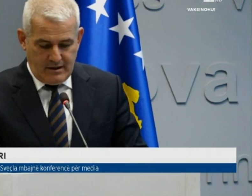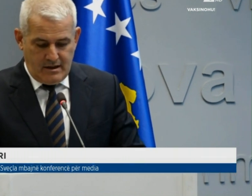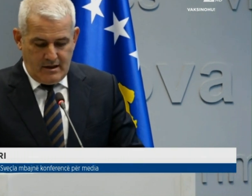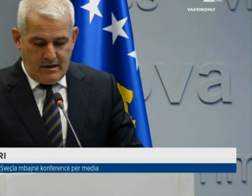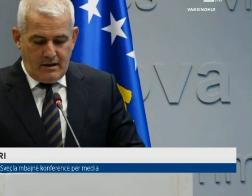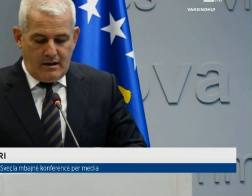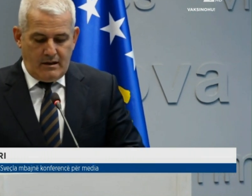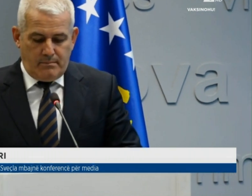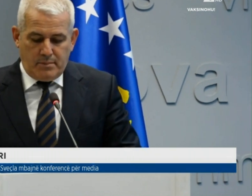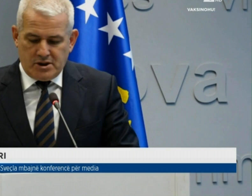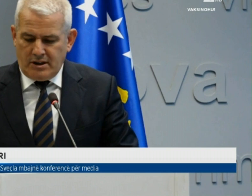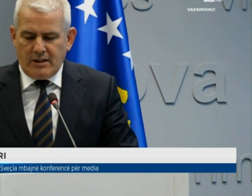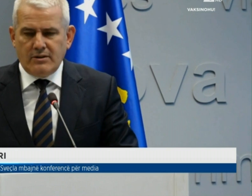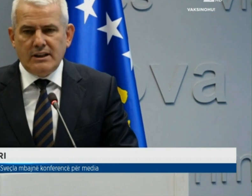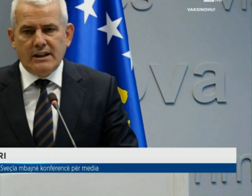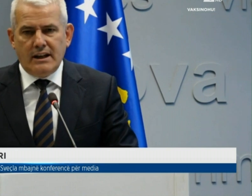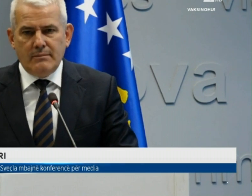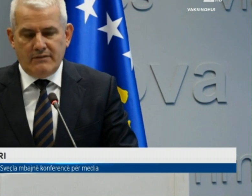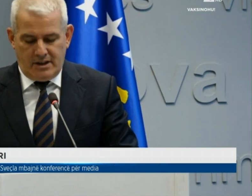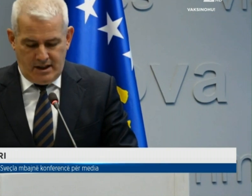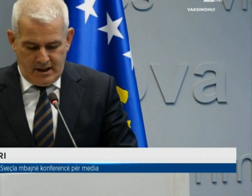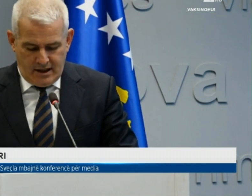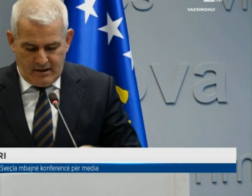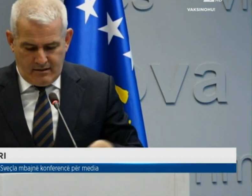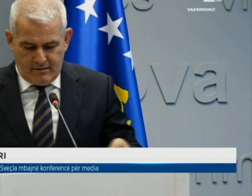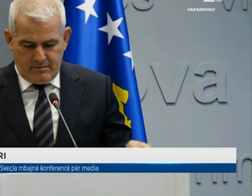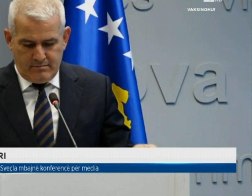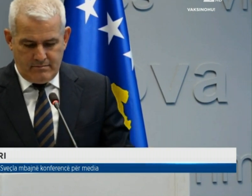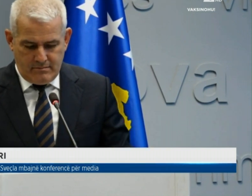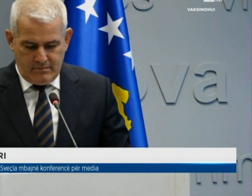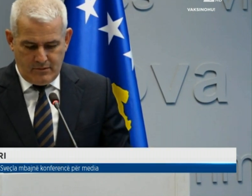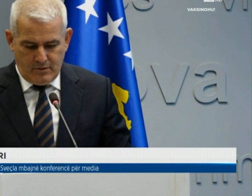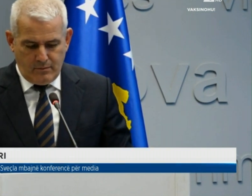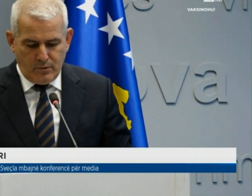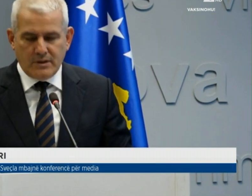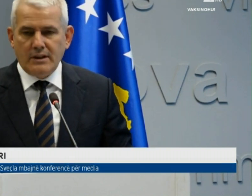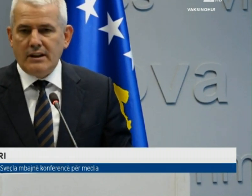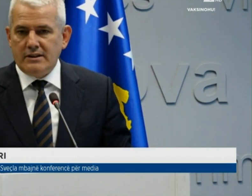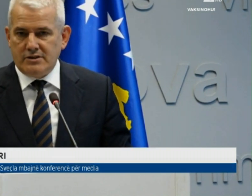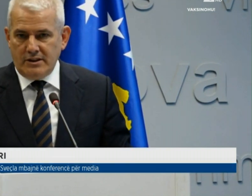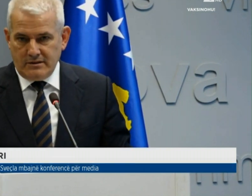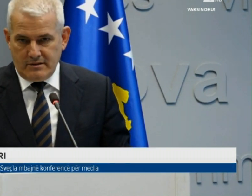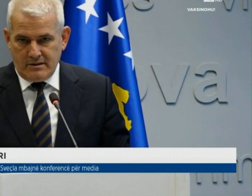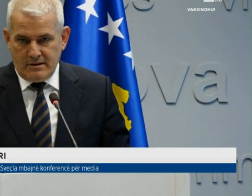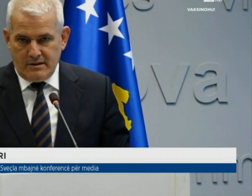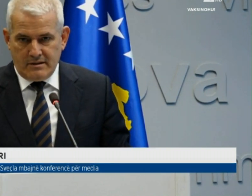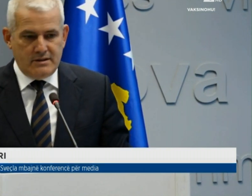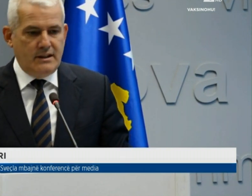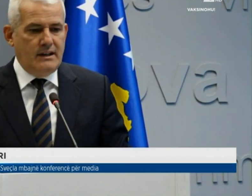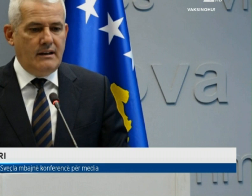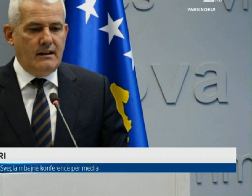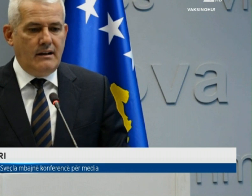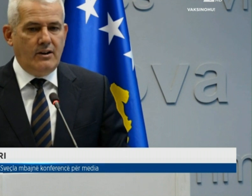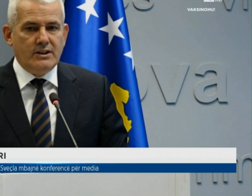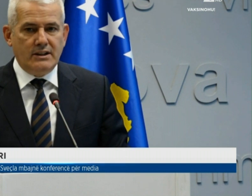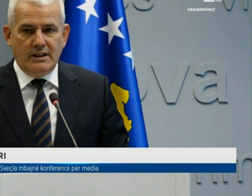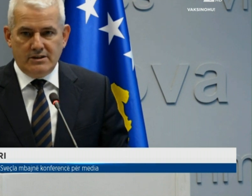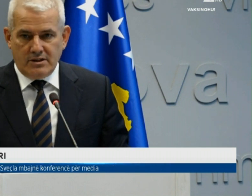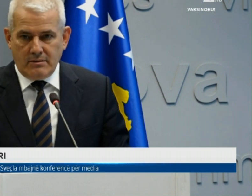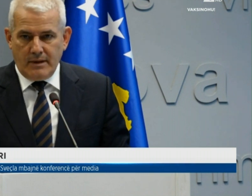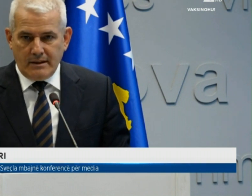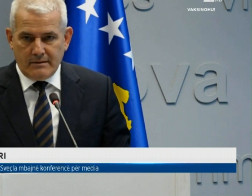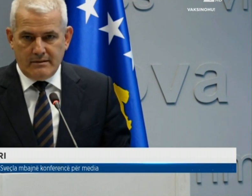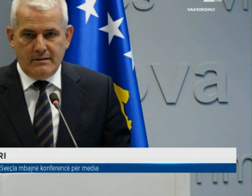Targat. Përsa i takon deklarimeve tjera, unë mund të rritheksoj se aktet